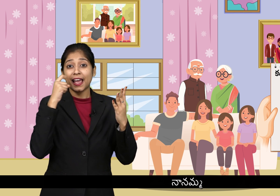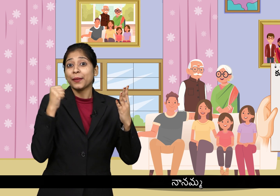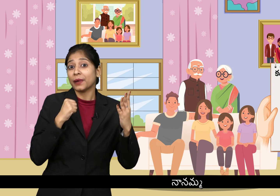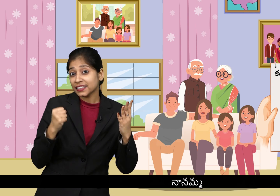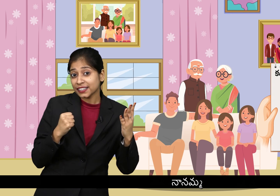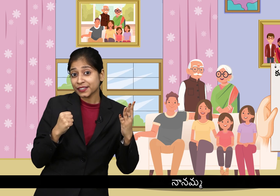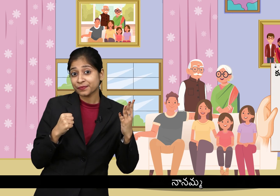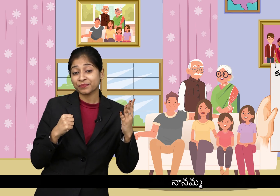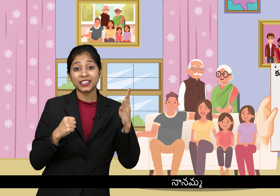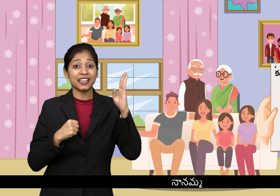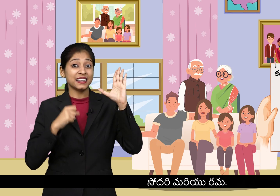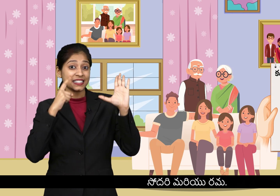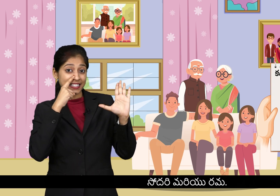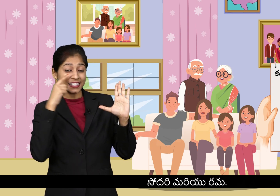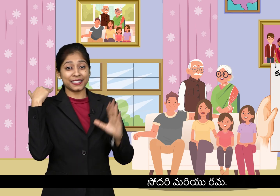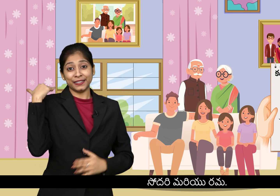నానమ్మ,